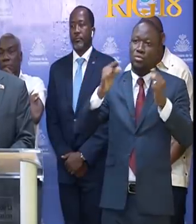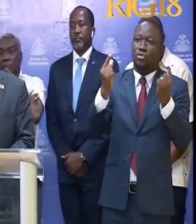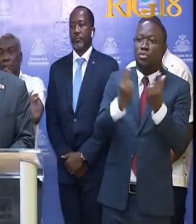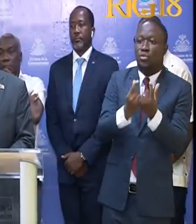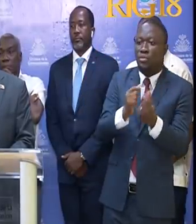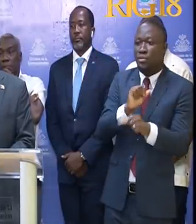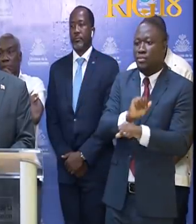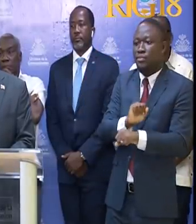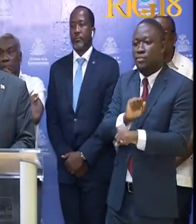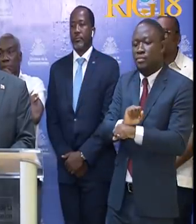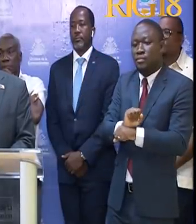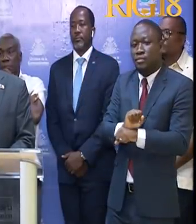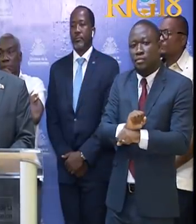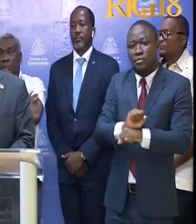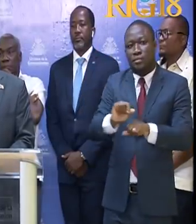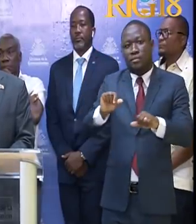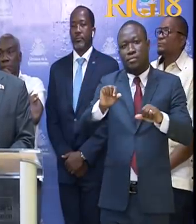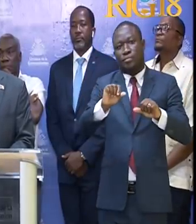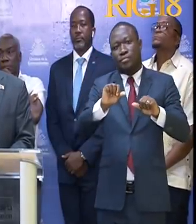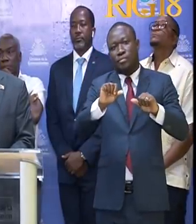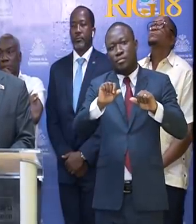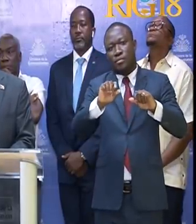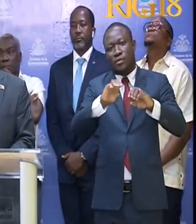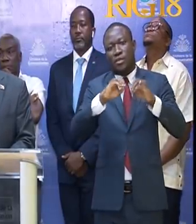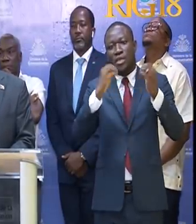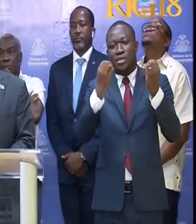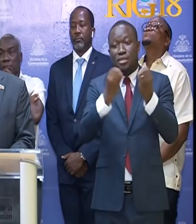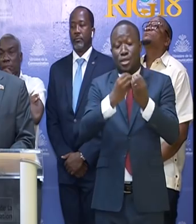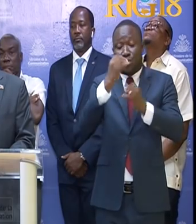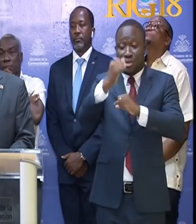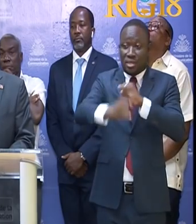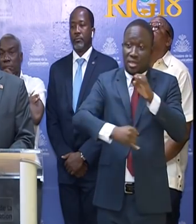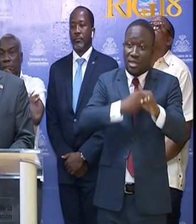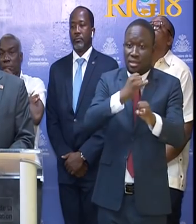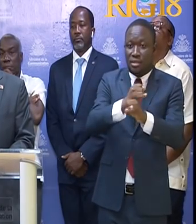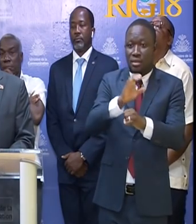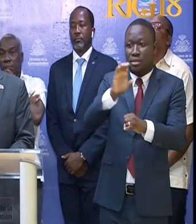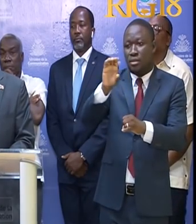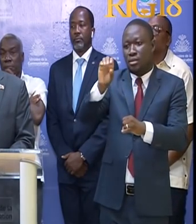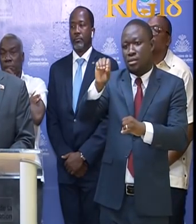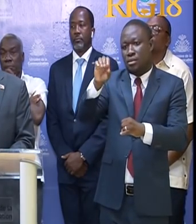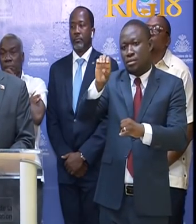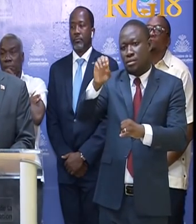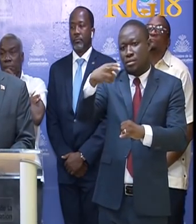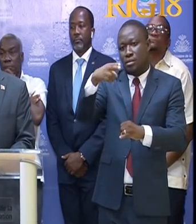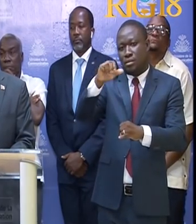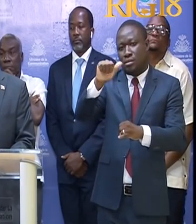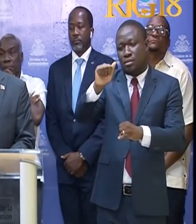désastres, les organismes internationaux dont OCHA, le PNUD,